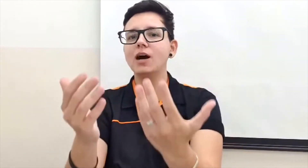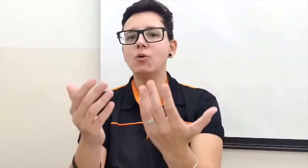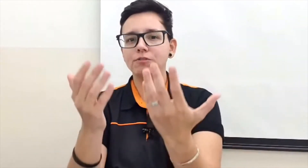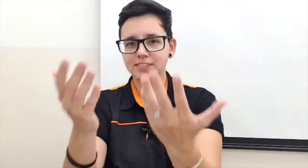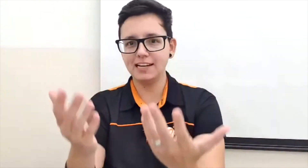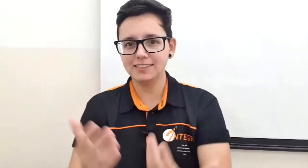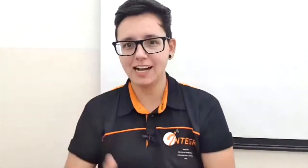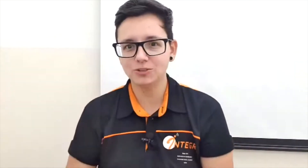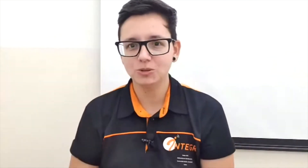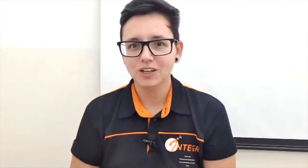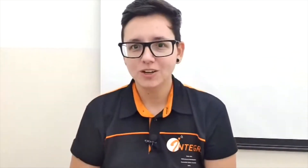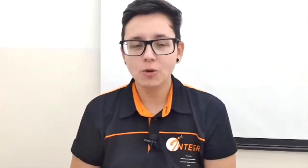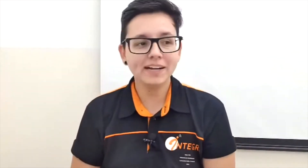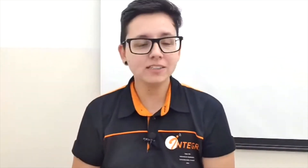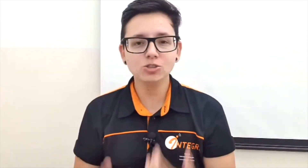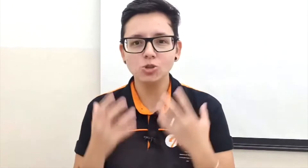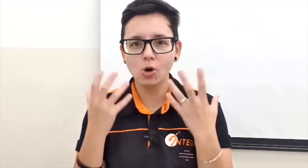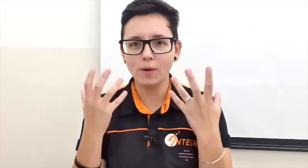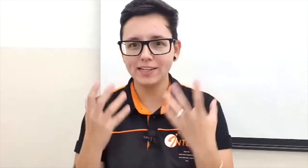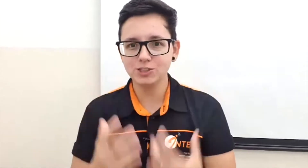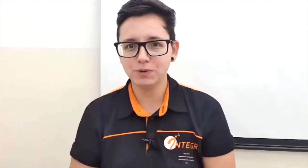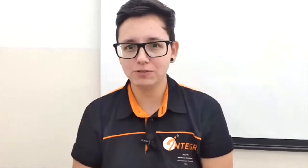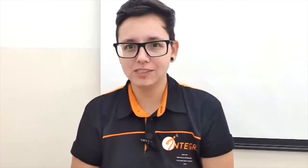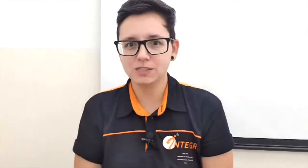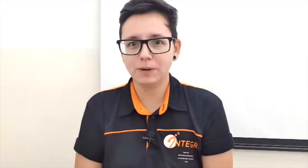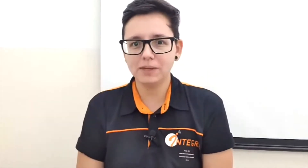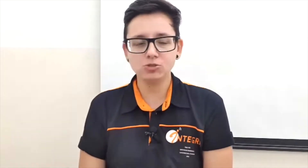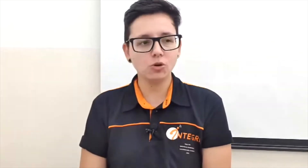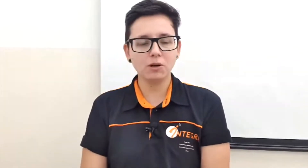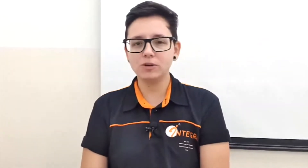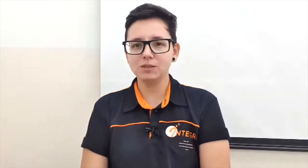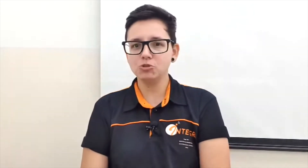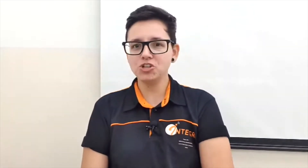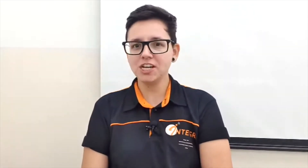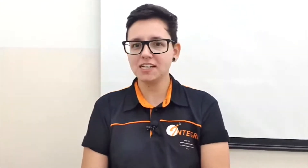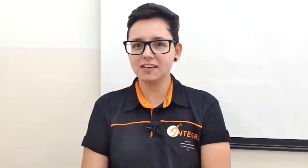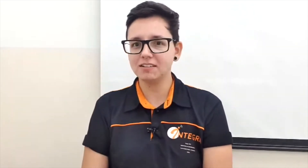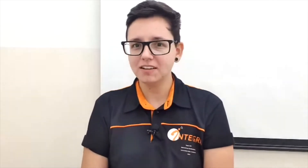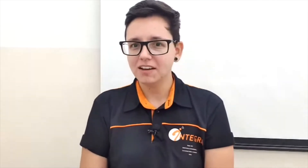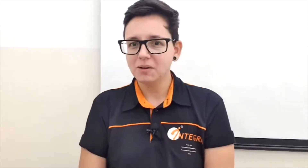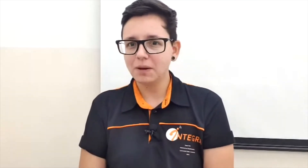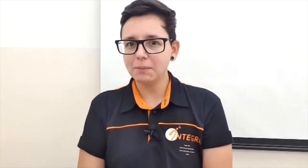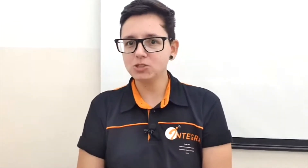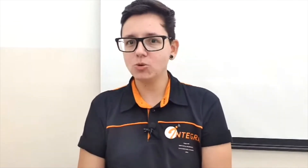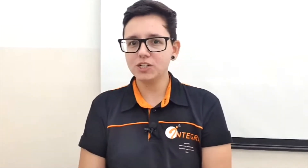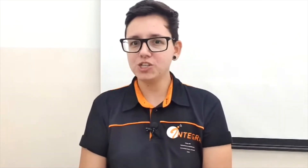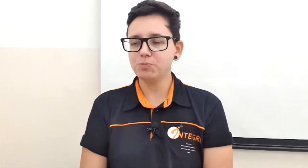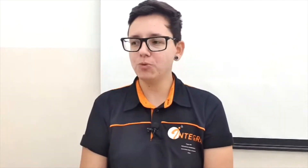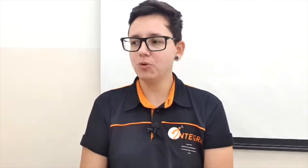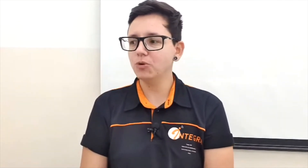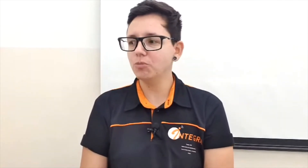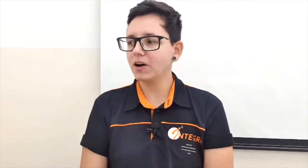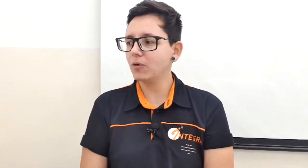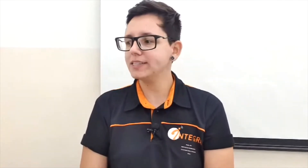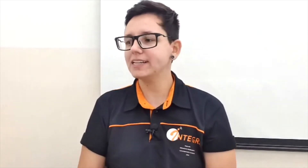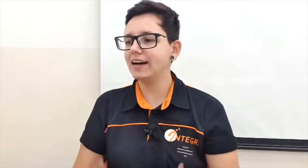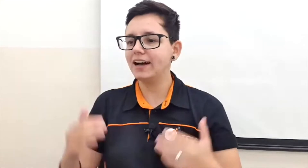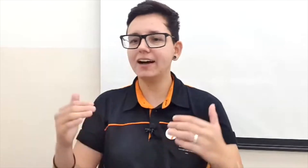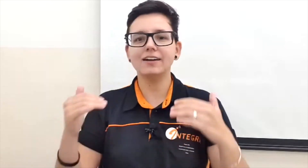não oficializado. Como é que soa isso para vocês? Para mim soa uma coisa muito chique. Para mim soa tipo uma coisa,